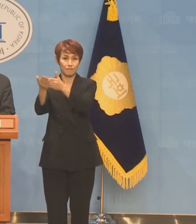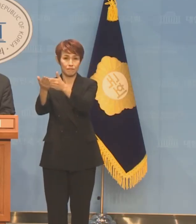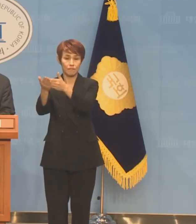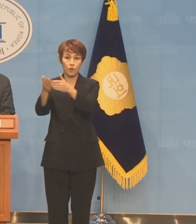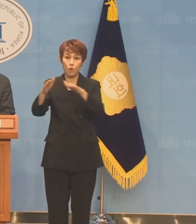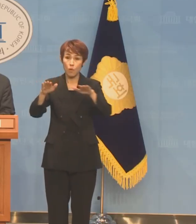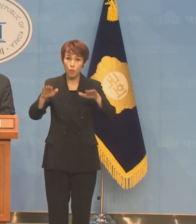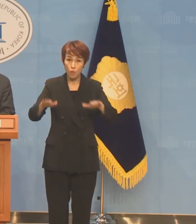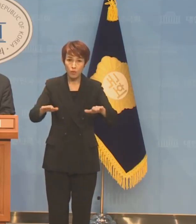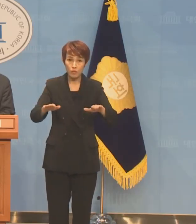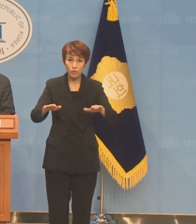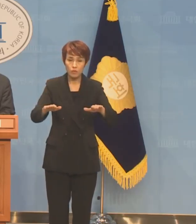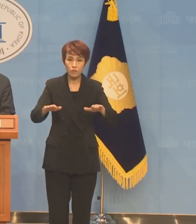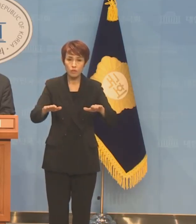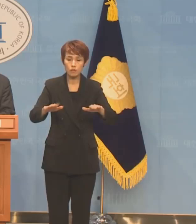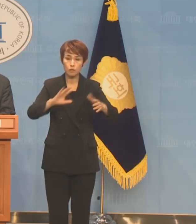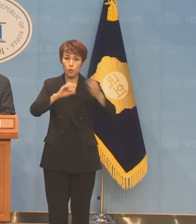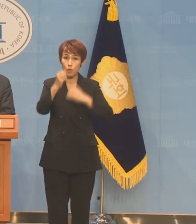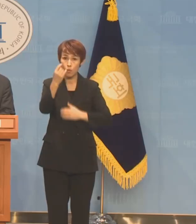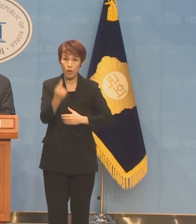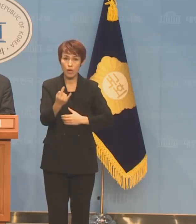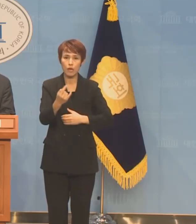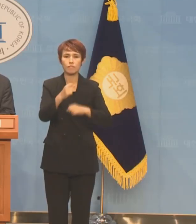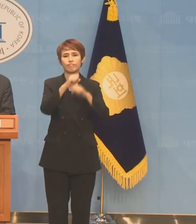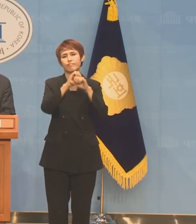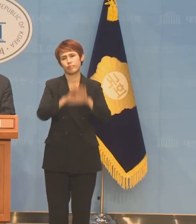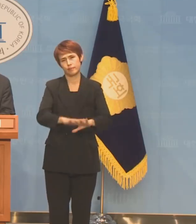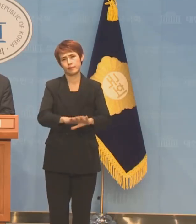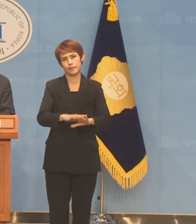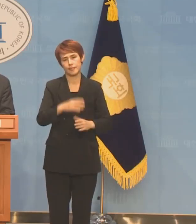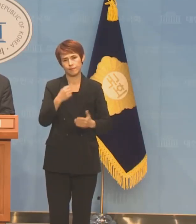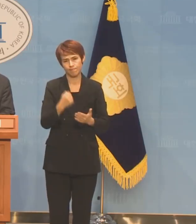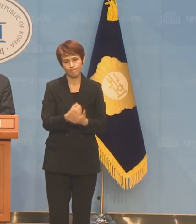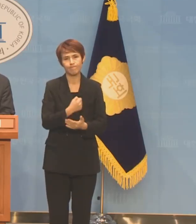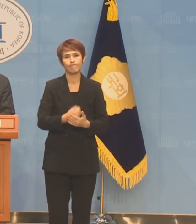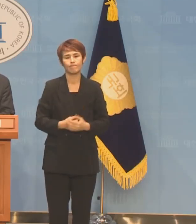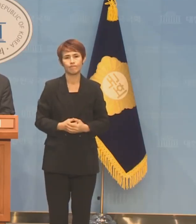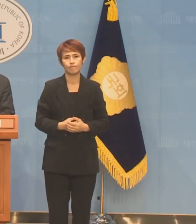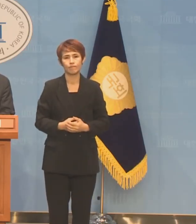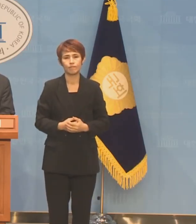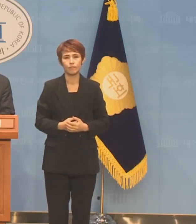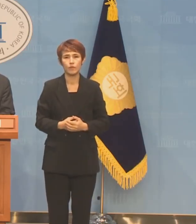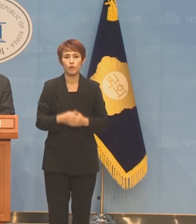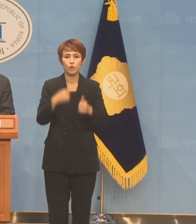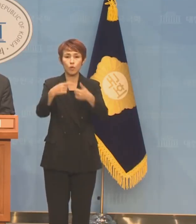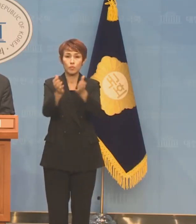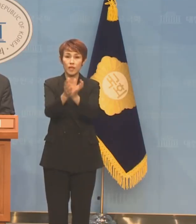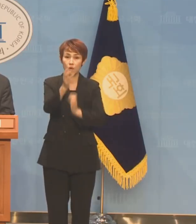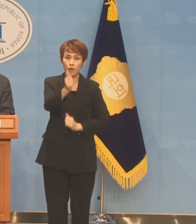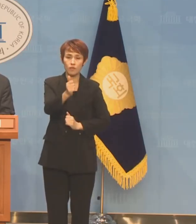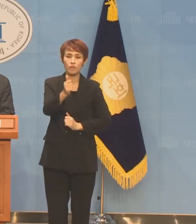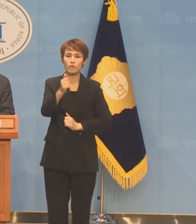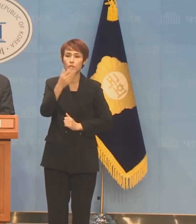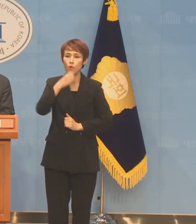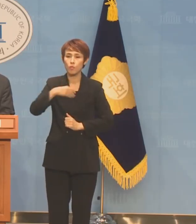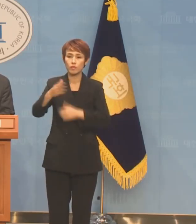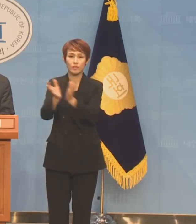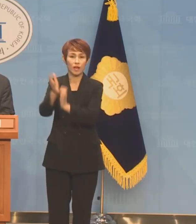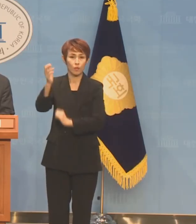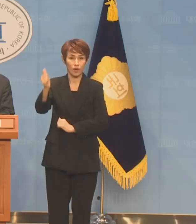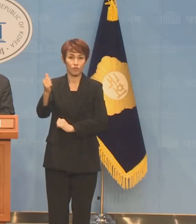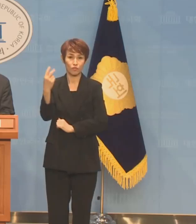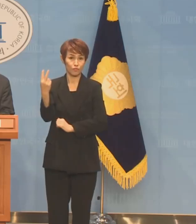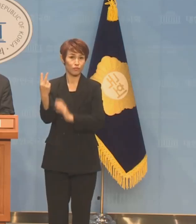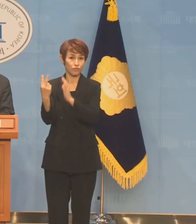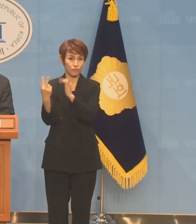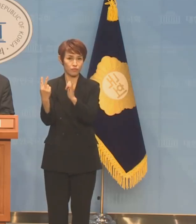오늘 국회가 주최하는 의정 토론회는 끝내 무산됐습니다. 이주호 교육부 장관과 조규홍 보건복지부